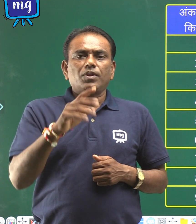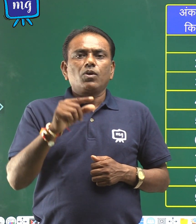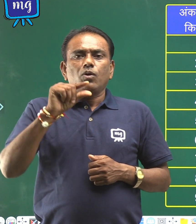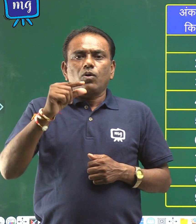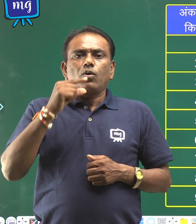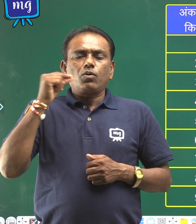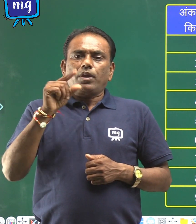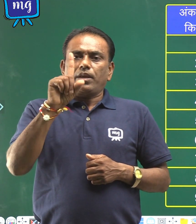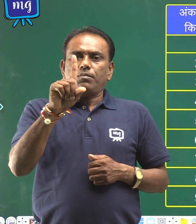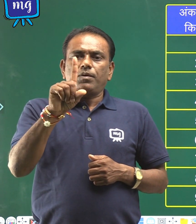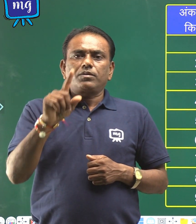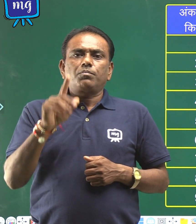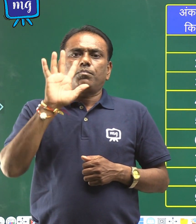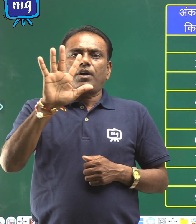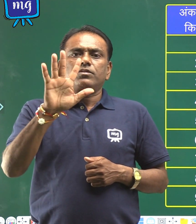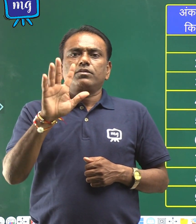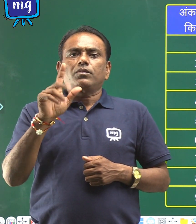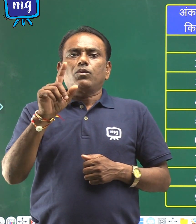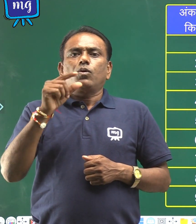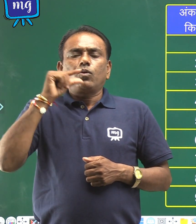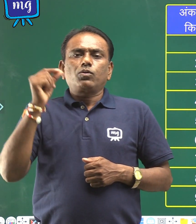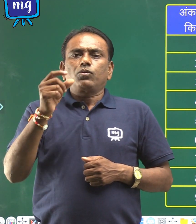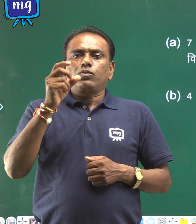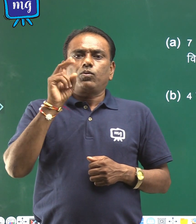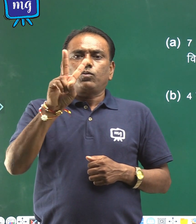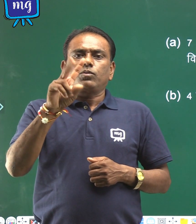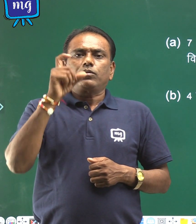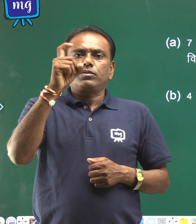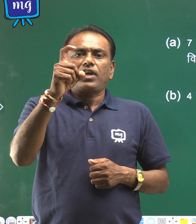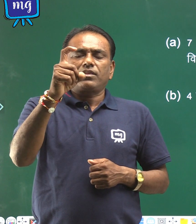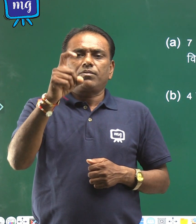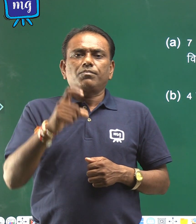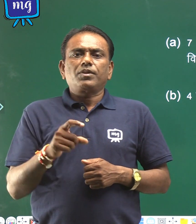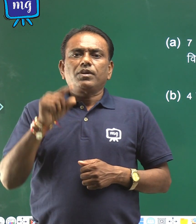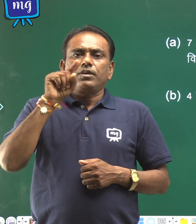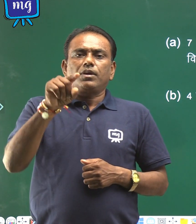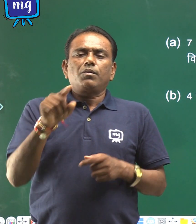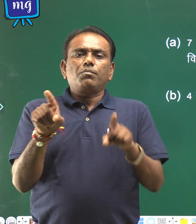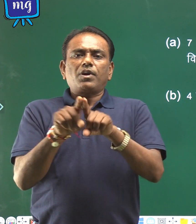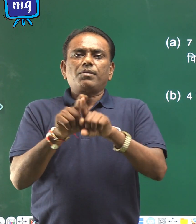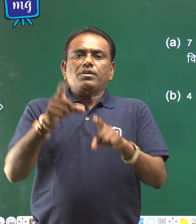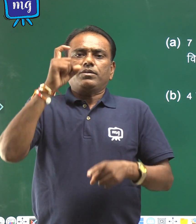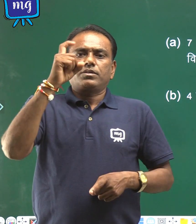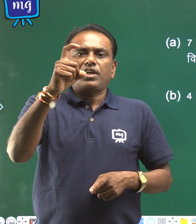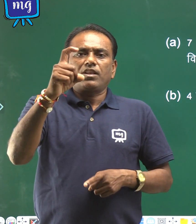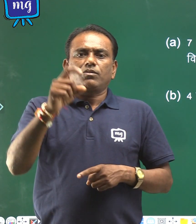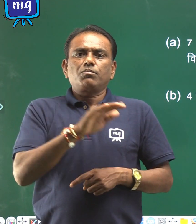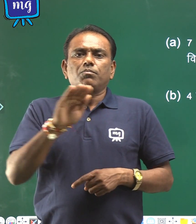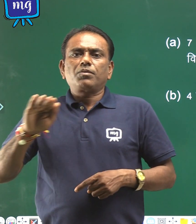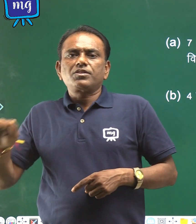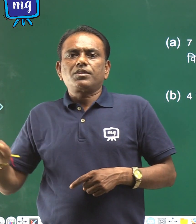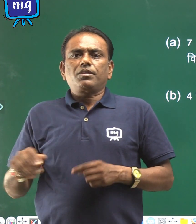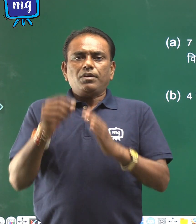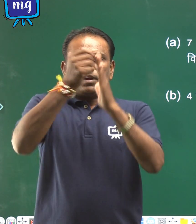1 5, 5 और 2 7, यहाँ लिखेंगे बराबर 7 बच्चे।